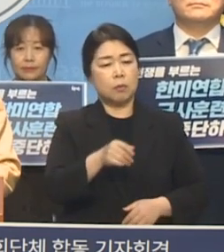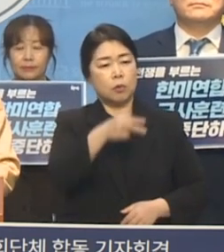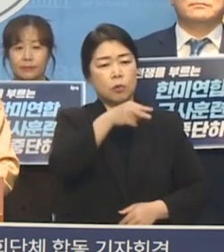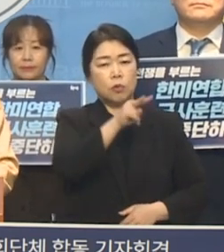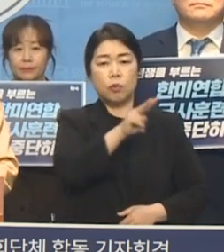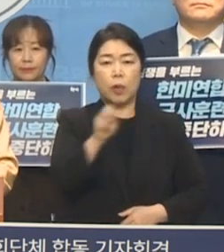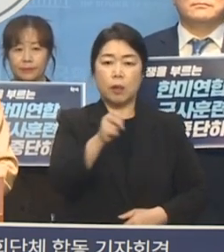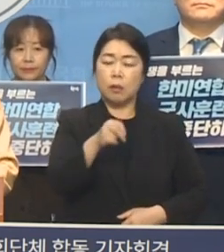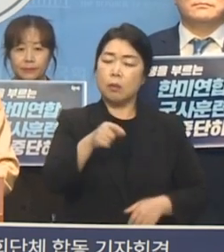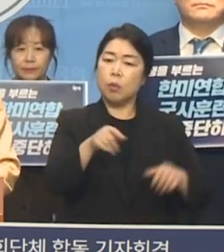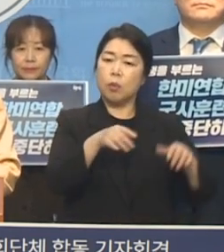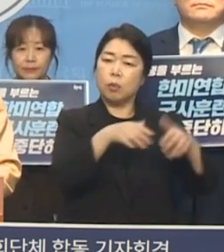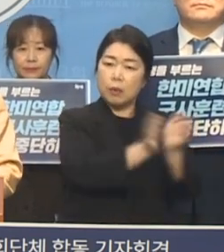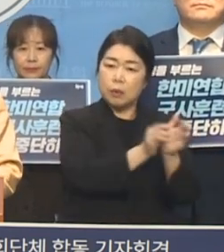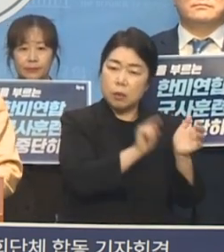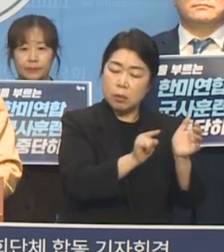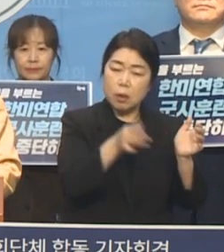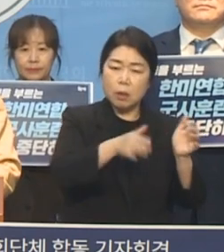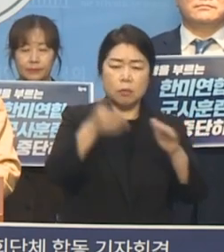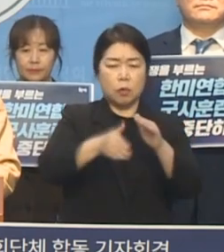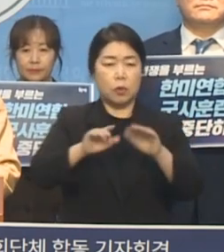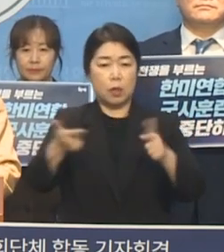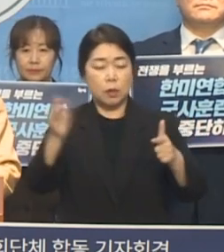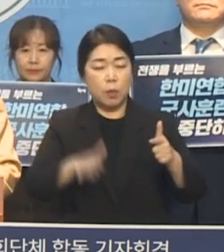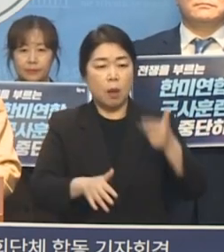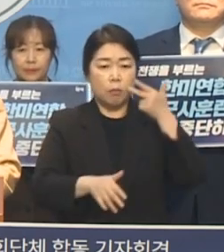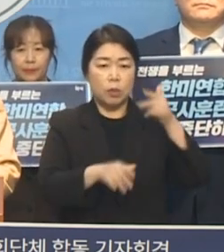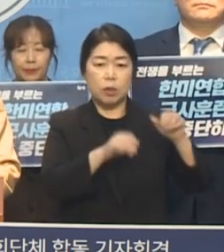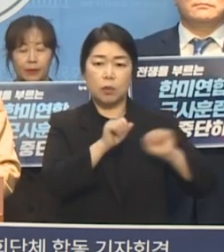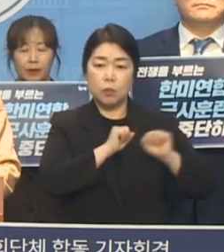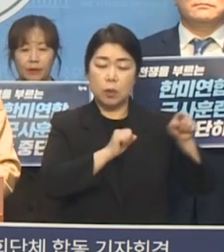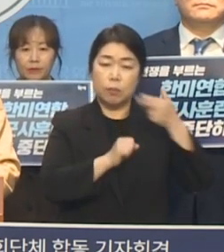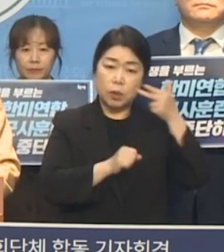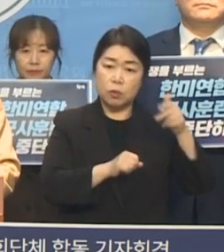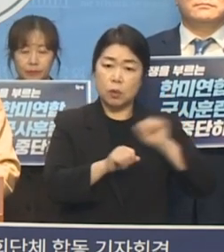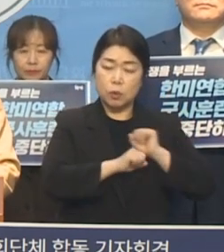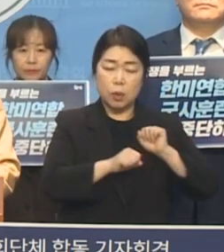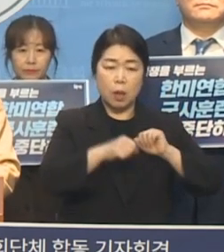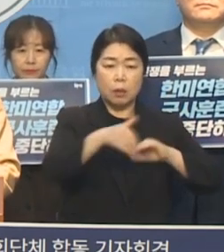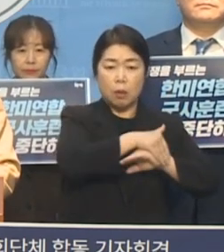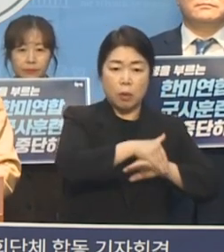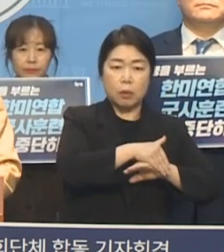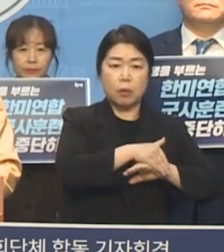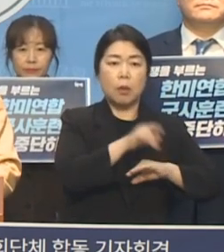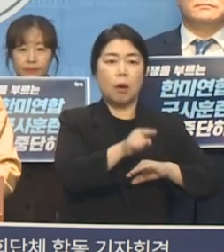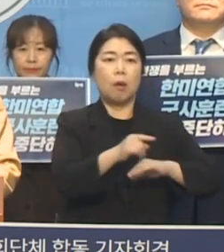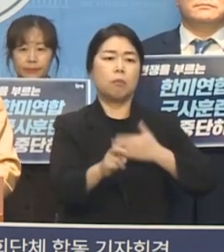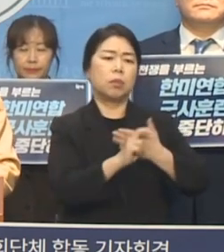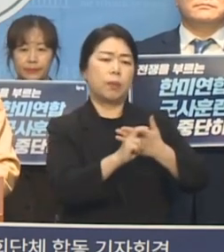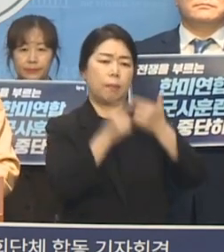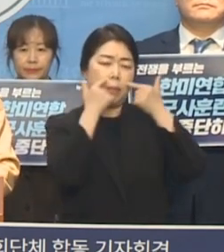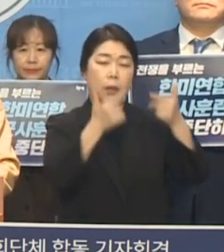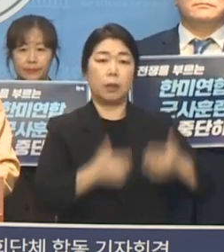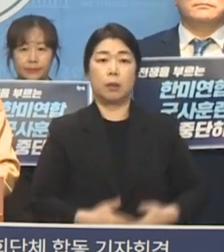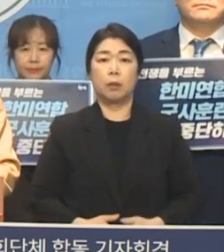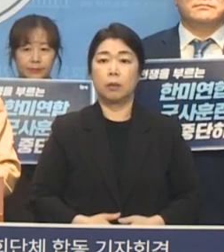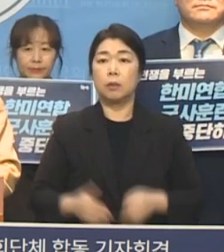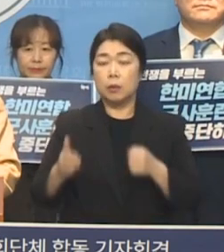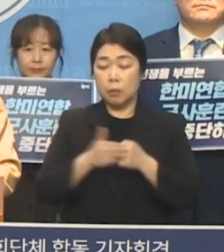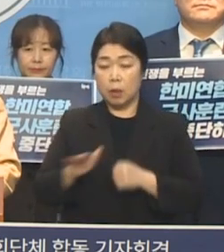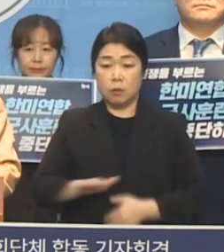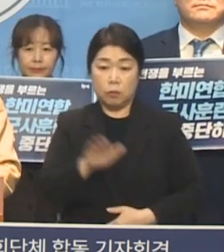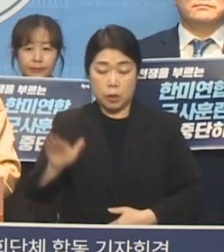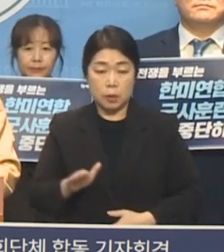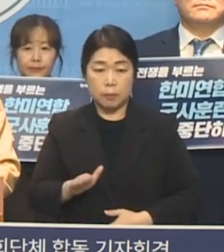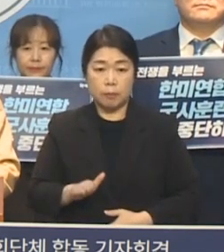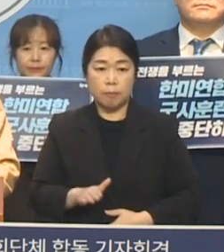기만적인 기관까지 가동하는 미국의 전쟁 전략은 국제법적으로 불법입니다. 이에 대해 우리는